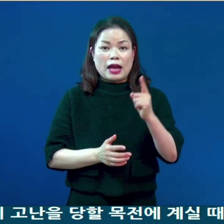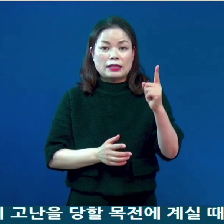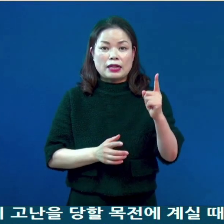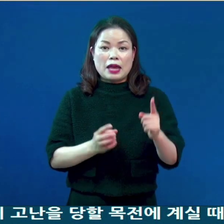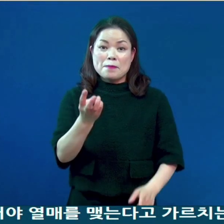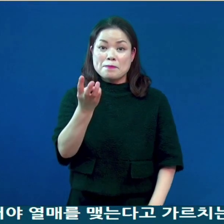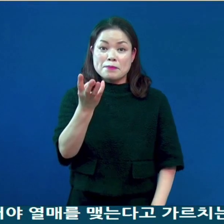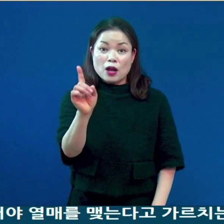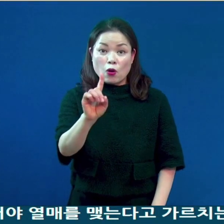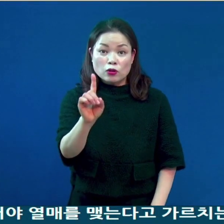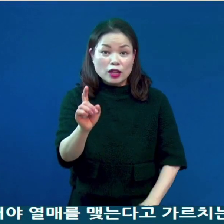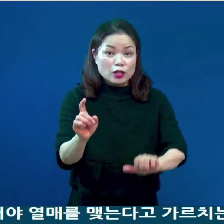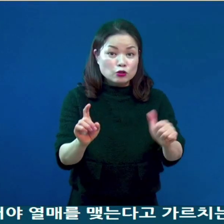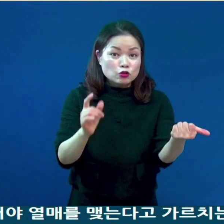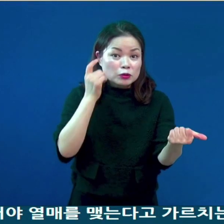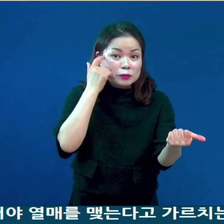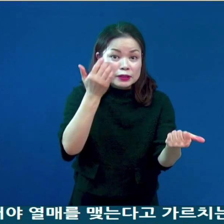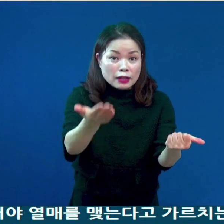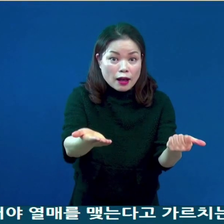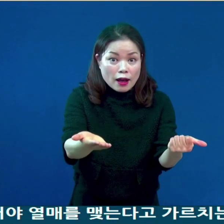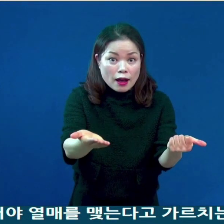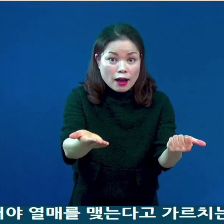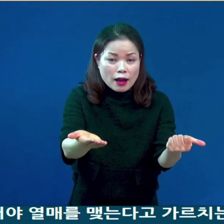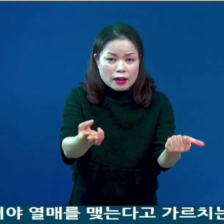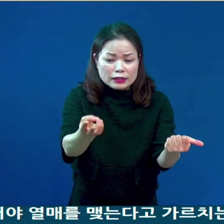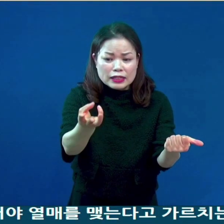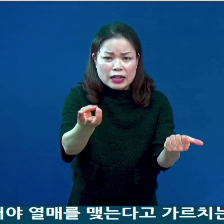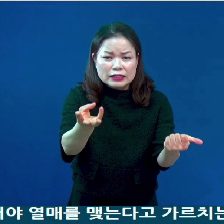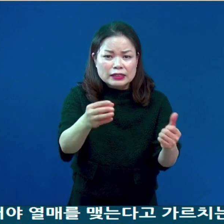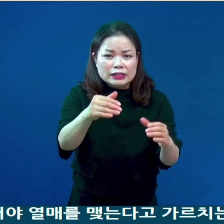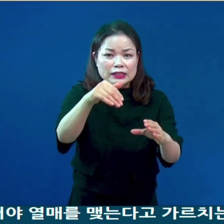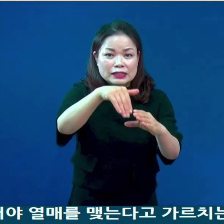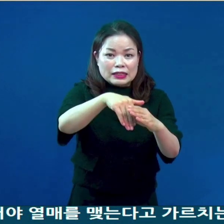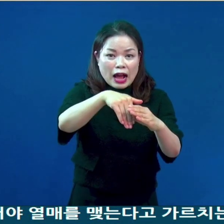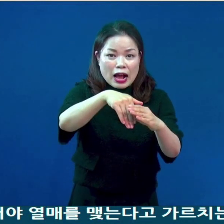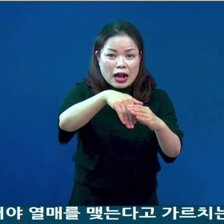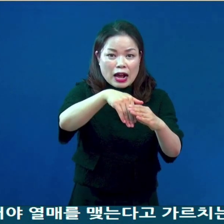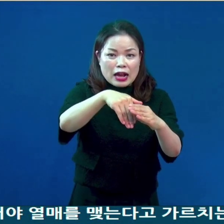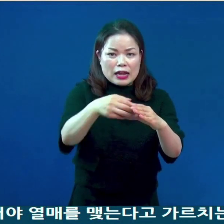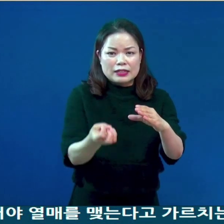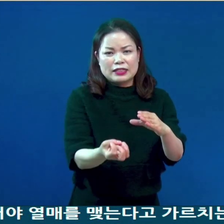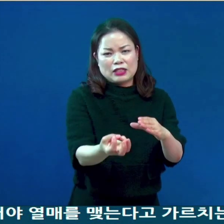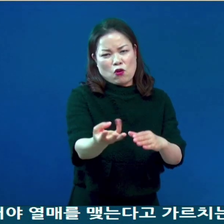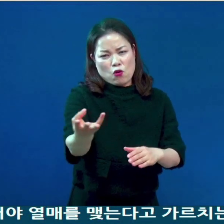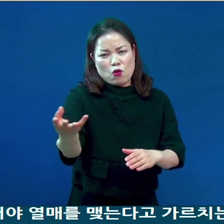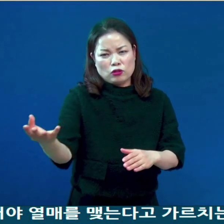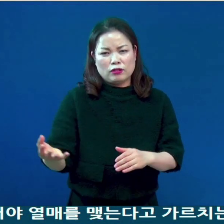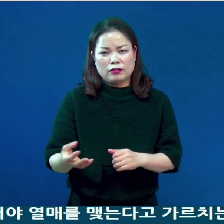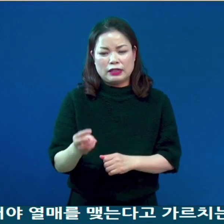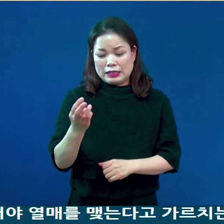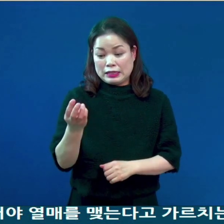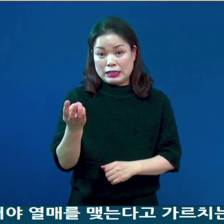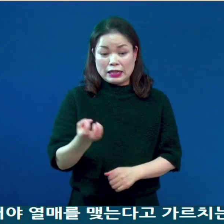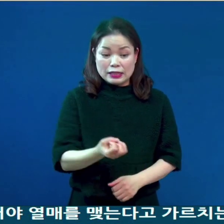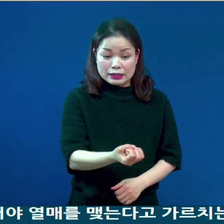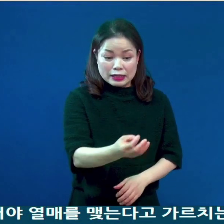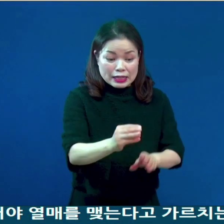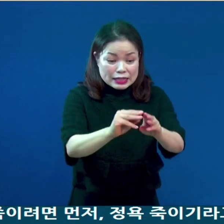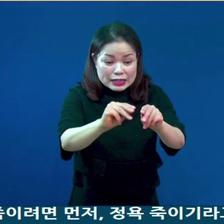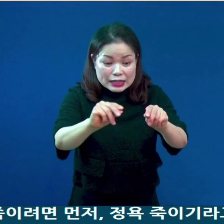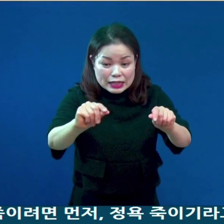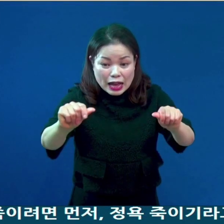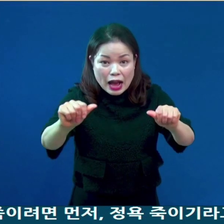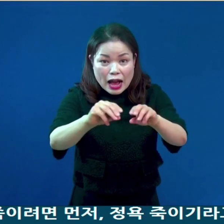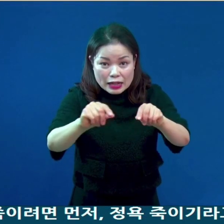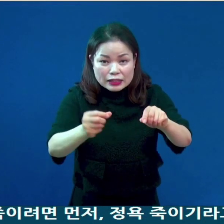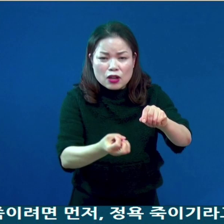밀이 어디에서 죽습니까? 땅에 떨어져. 땅에 떨어져 죽습니다. 이